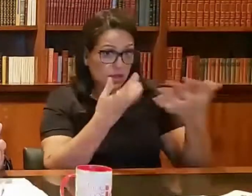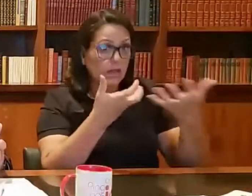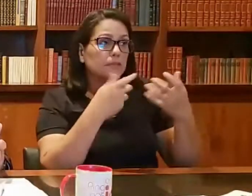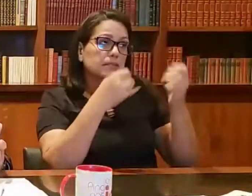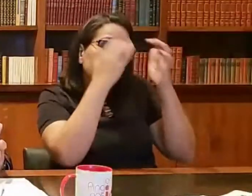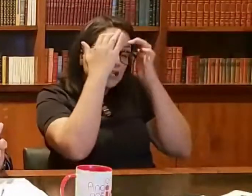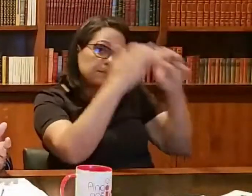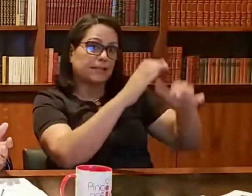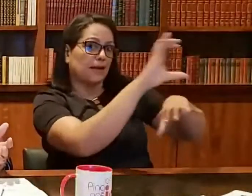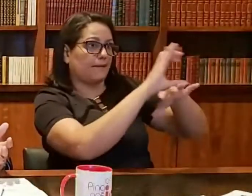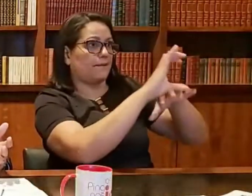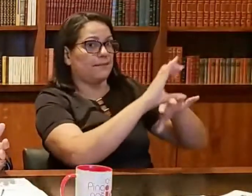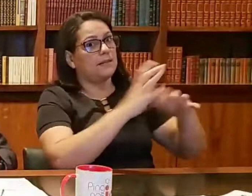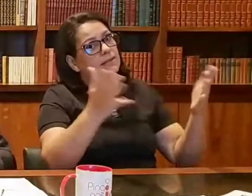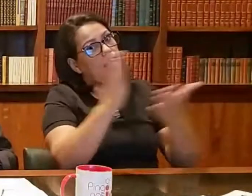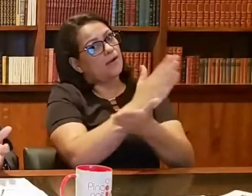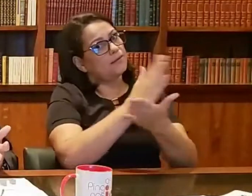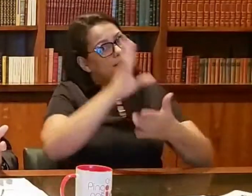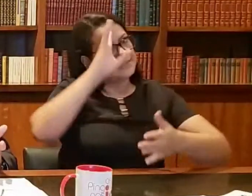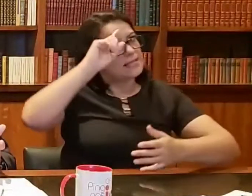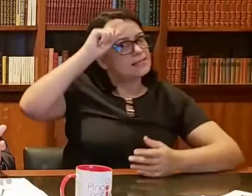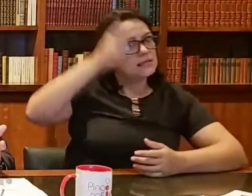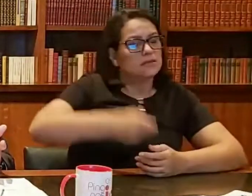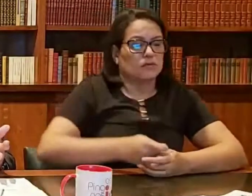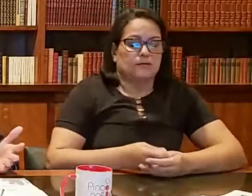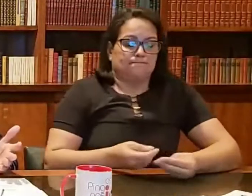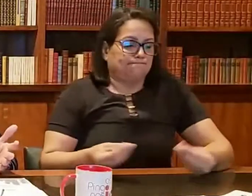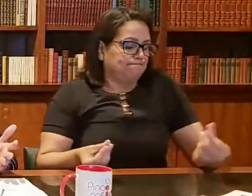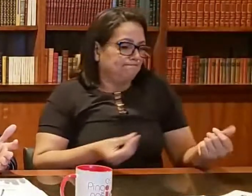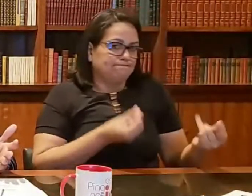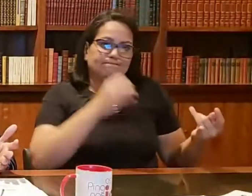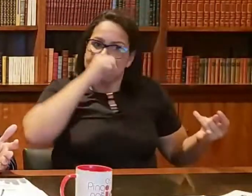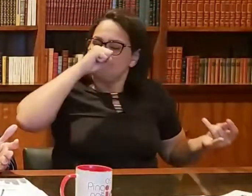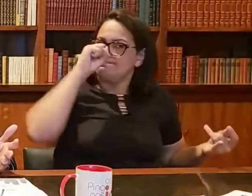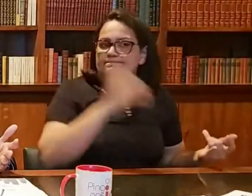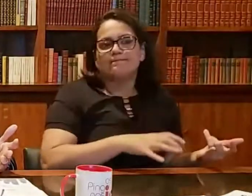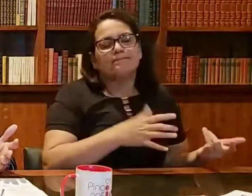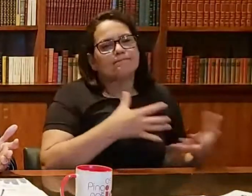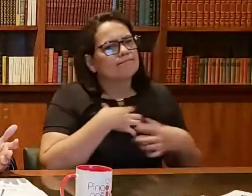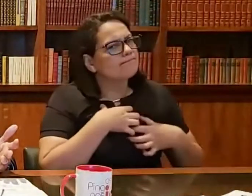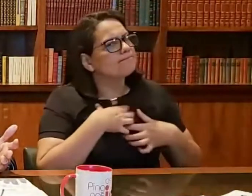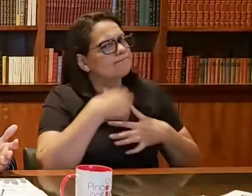acolher. Mas tem decisões que são absurdas. Eu sei disso.